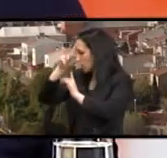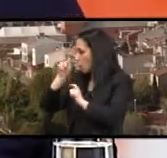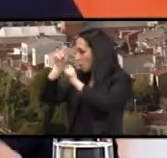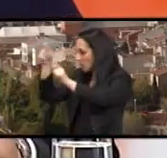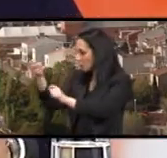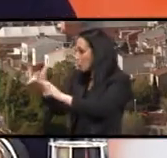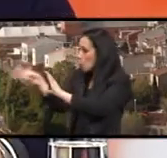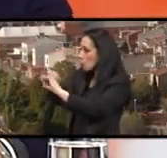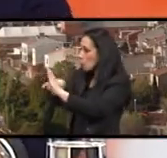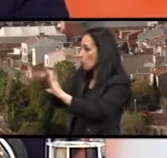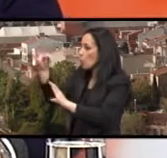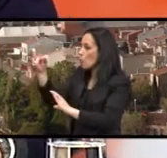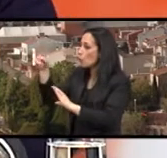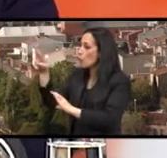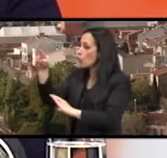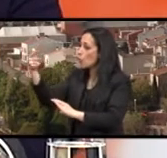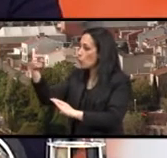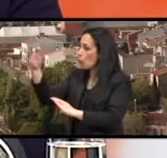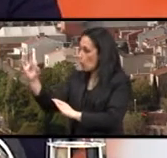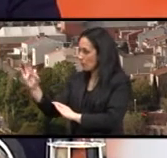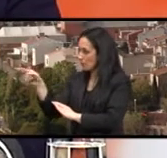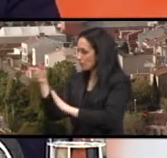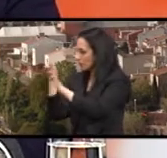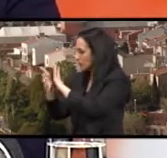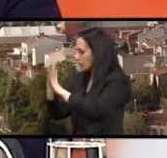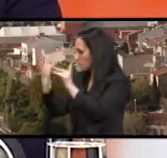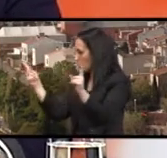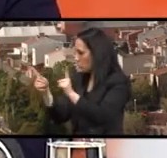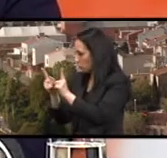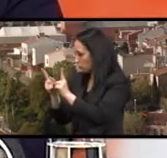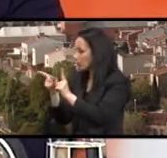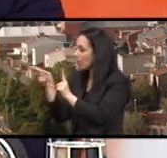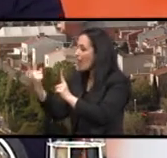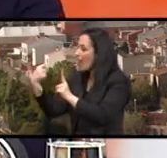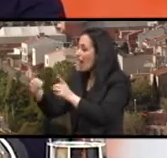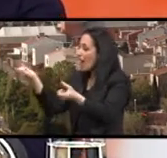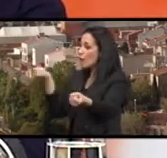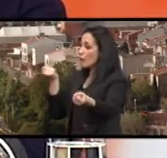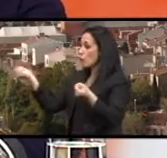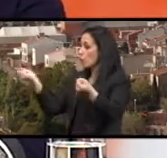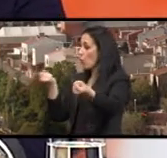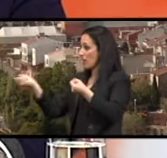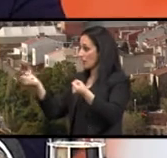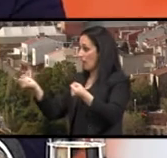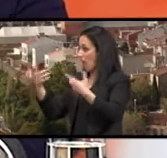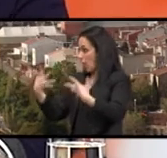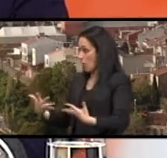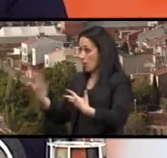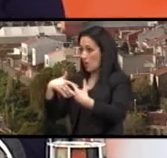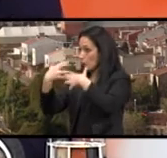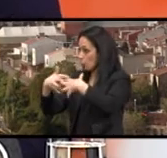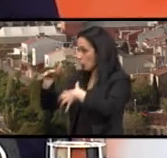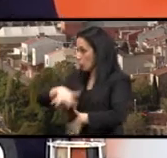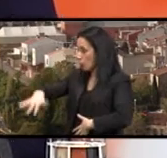No, tenim un projecte per una furgoneta de residència, que de fet ja circula per tot Terrassa, on